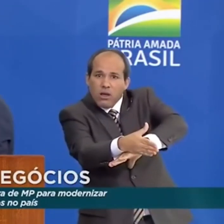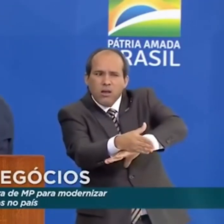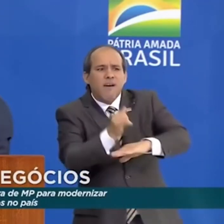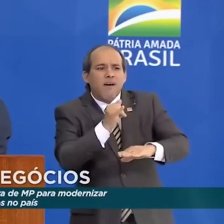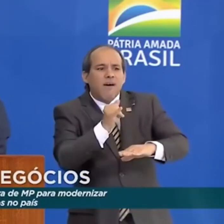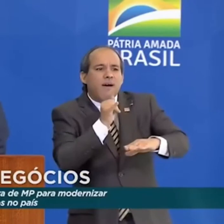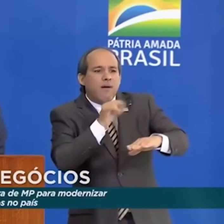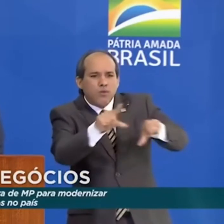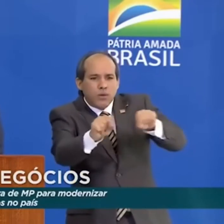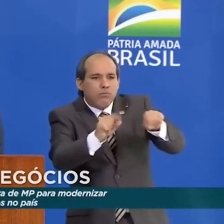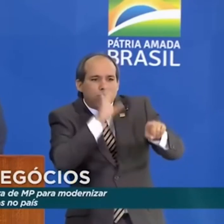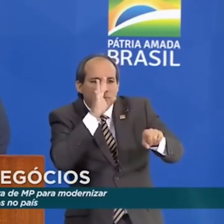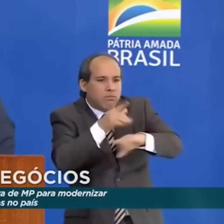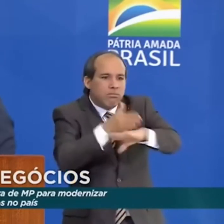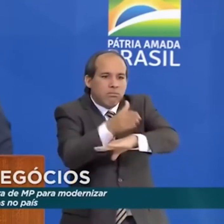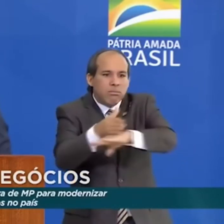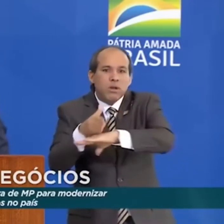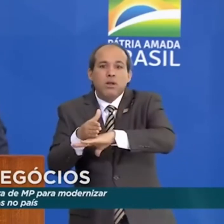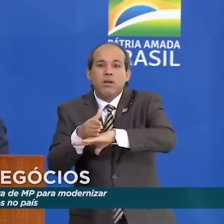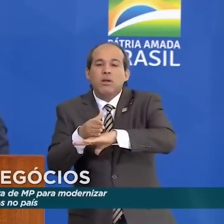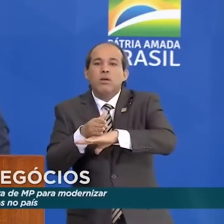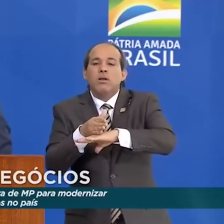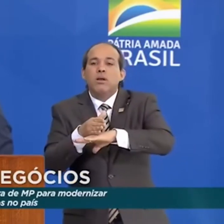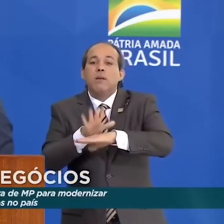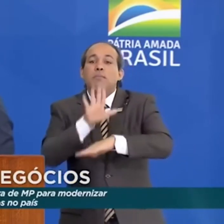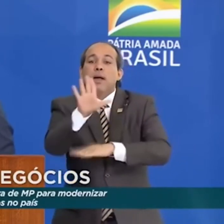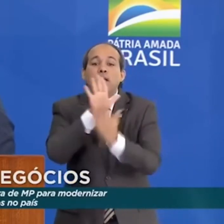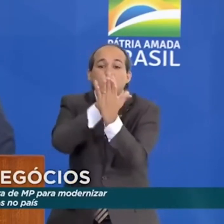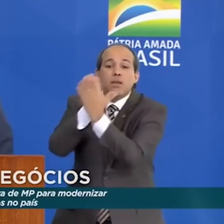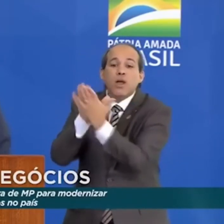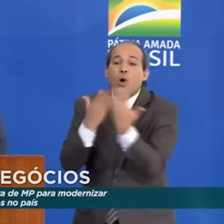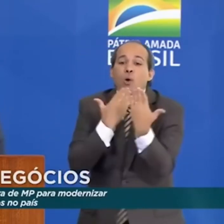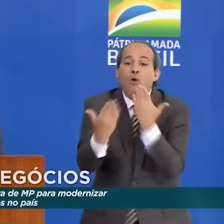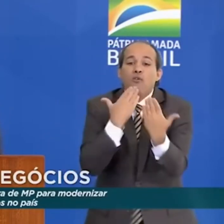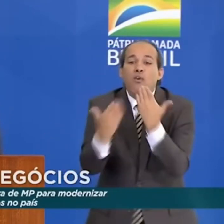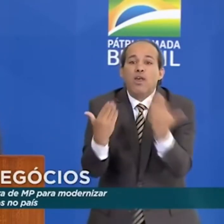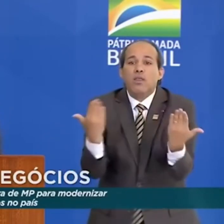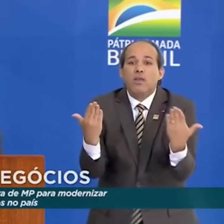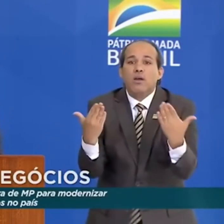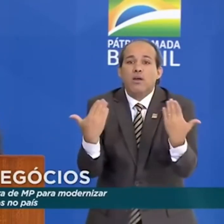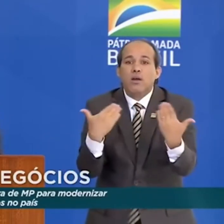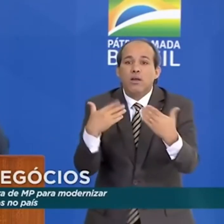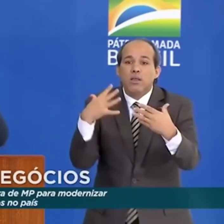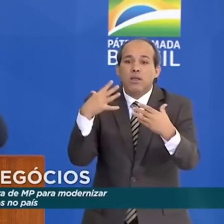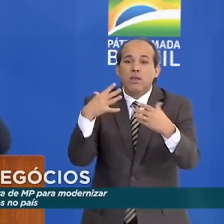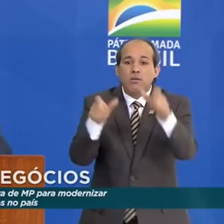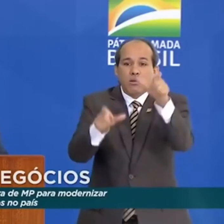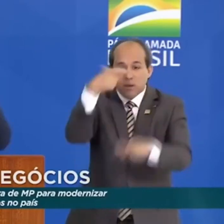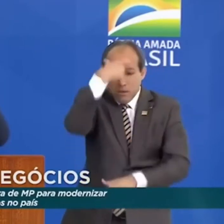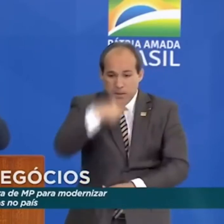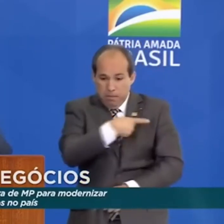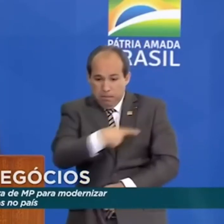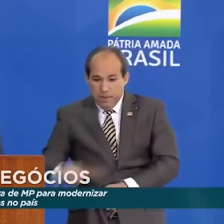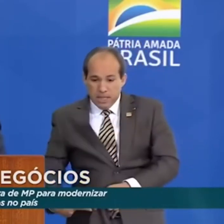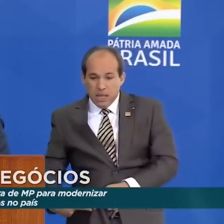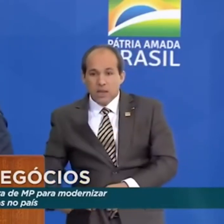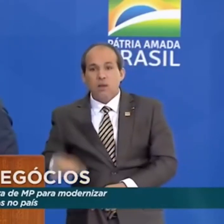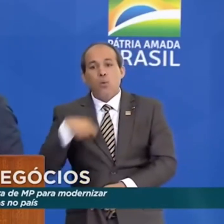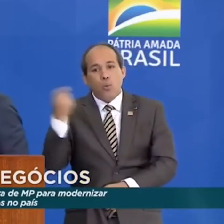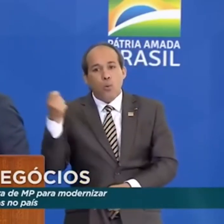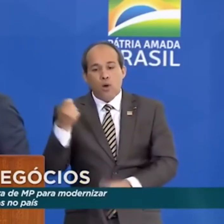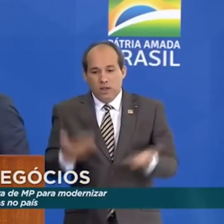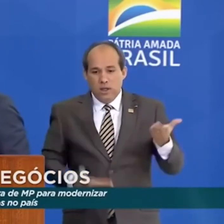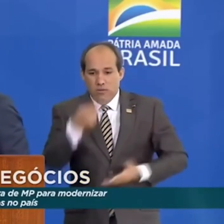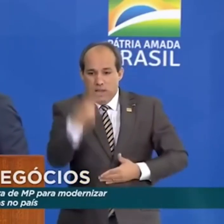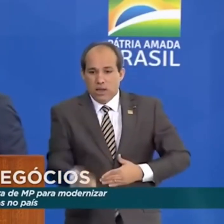aleatoriamente. A conversa, como tem que ser com o presidente que quer servir o seu país,